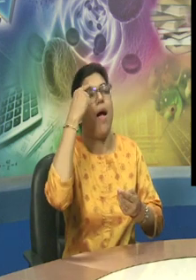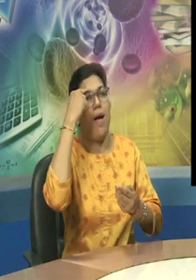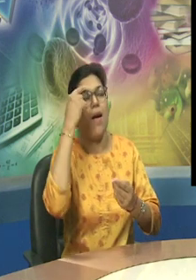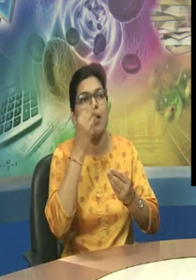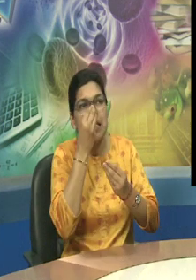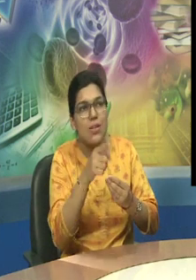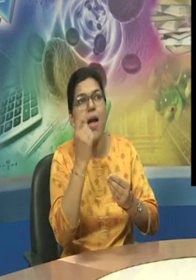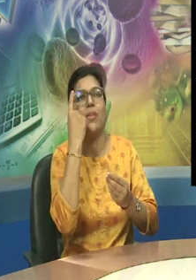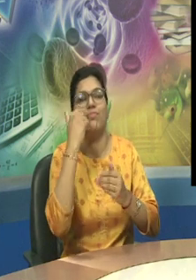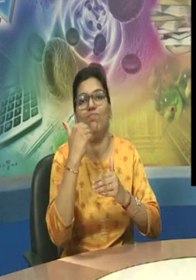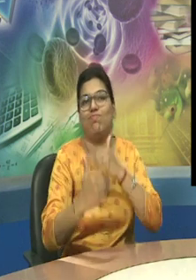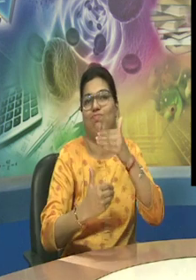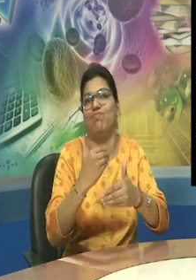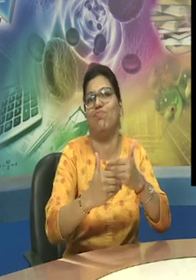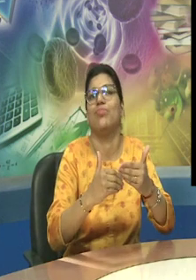संदेश दिया है।